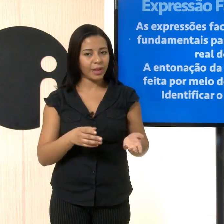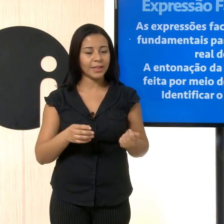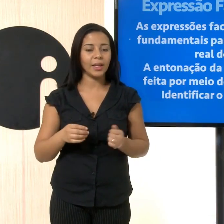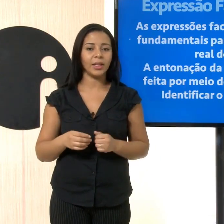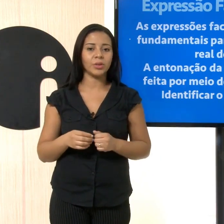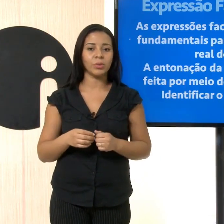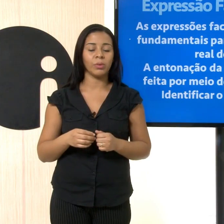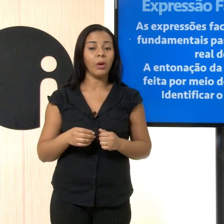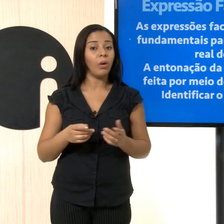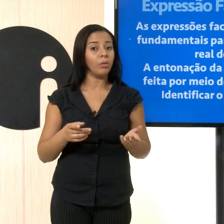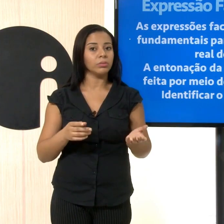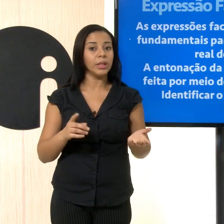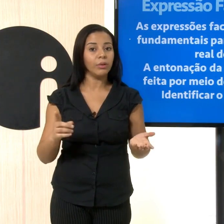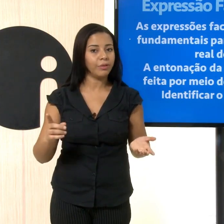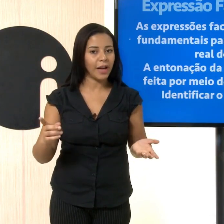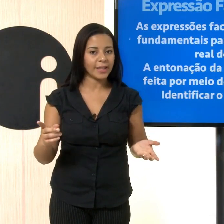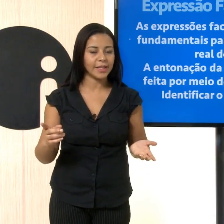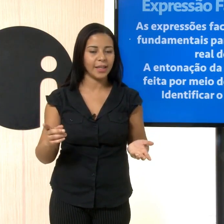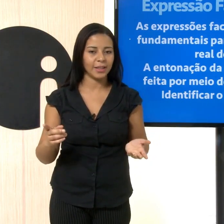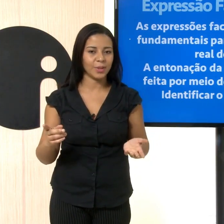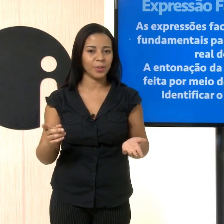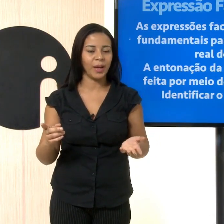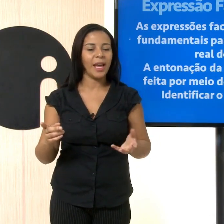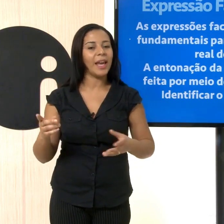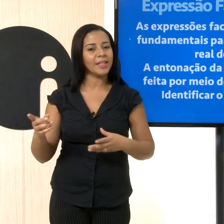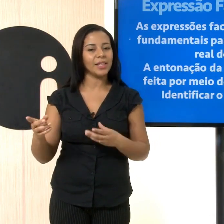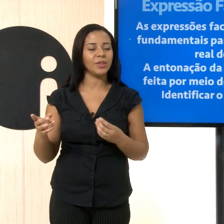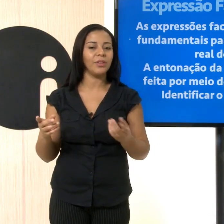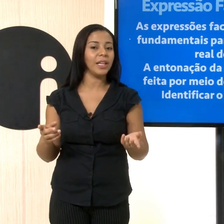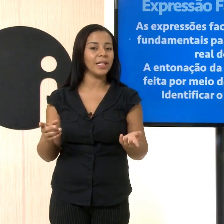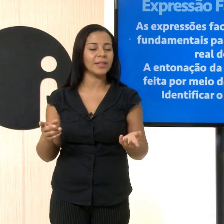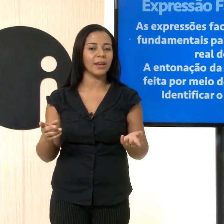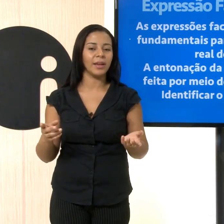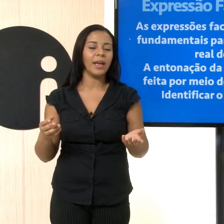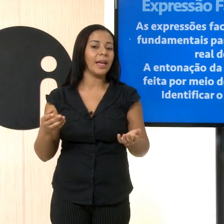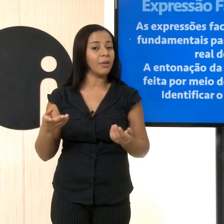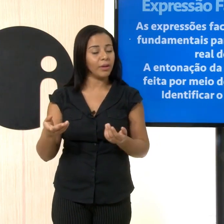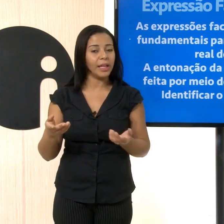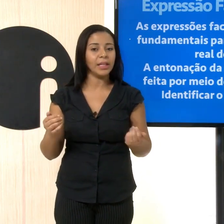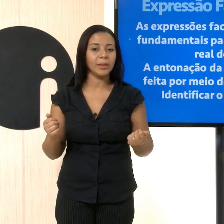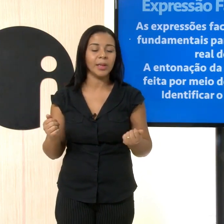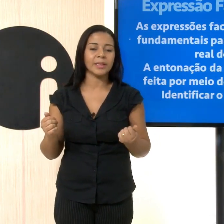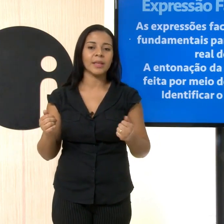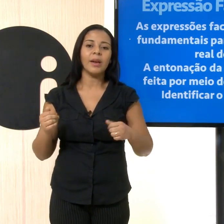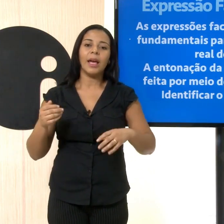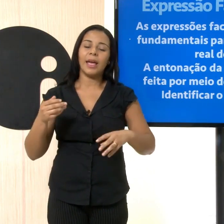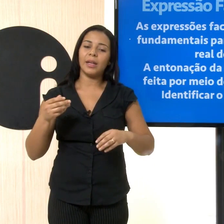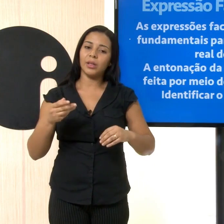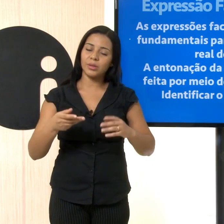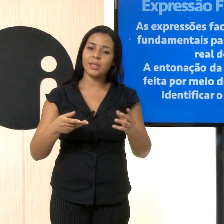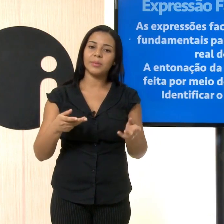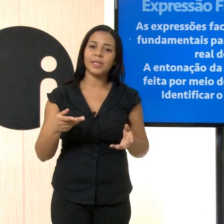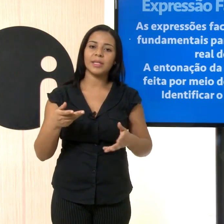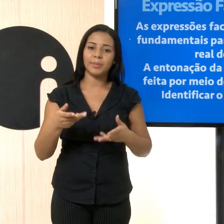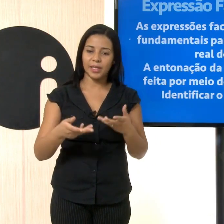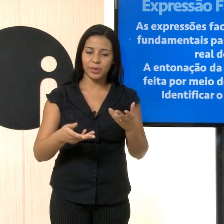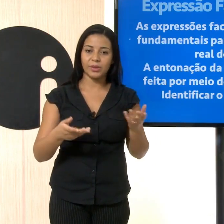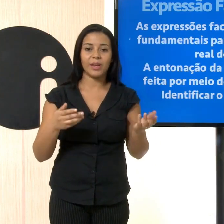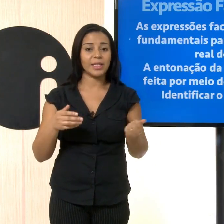faça isso ou não faça isso. Essa é a diferença. É igual na Libras. Nós usamos as expressões